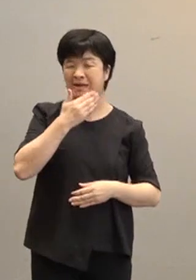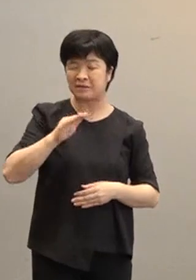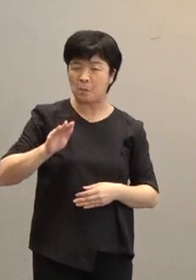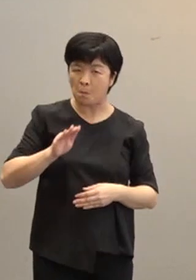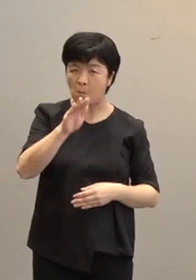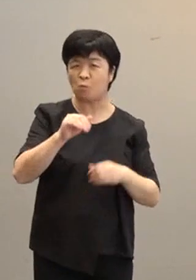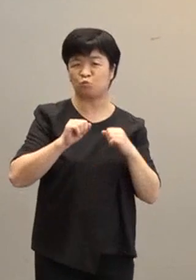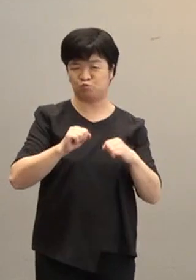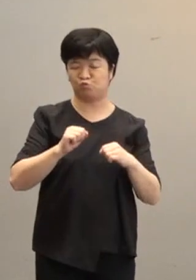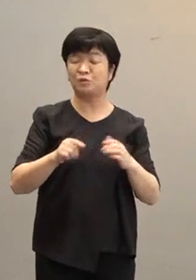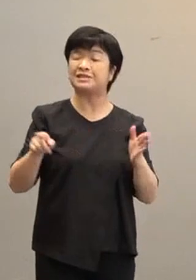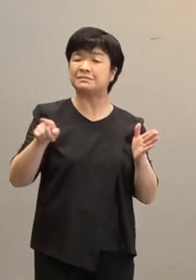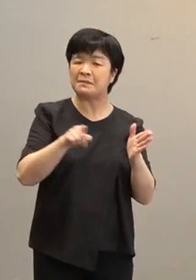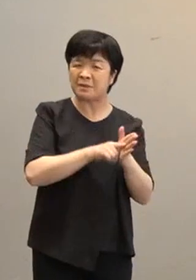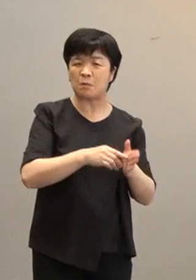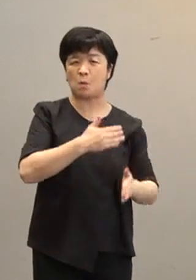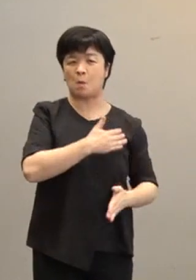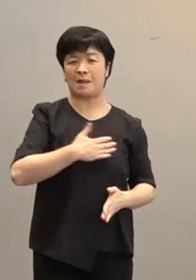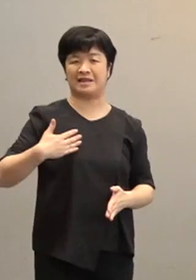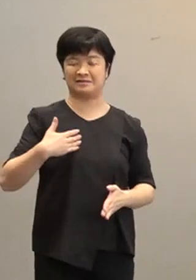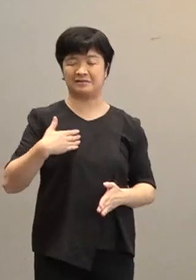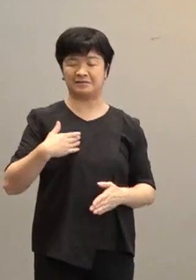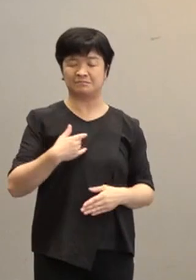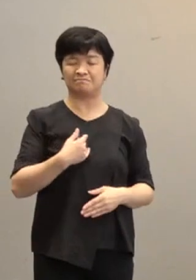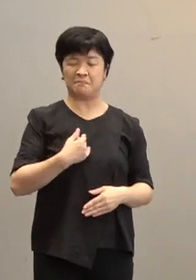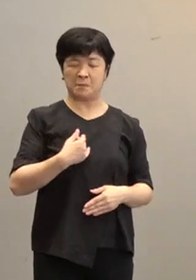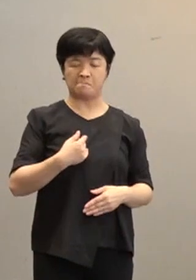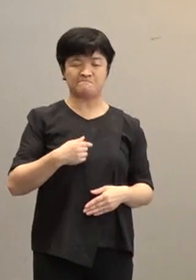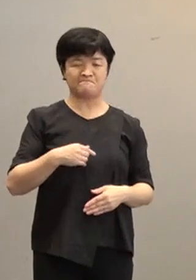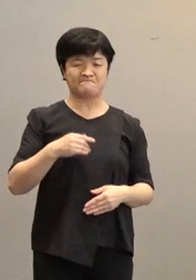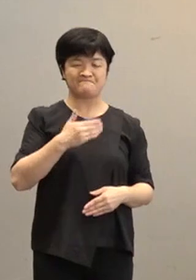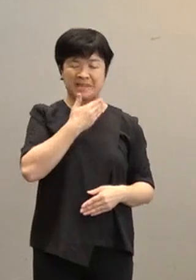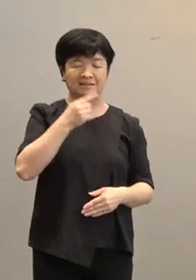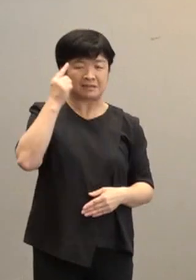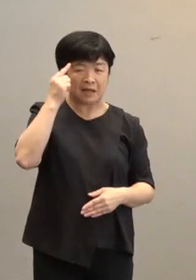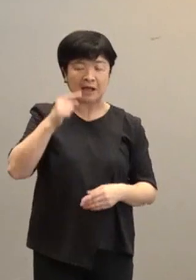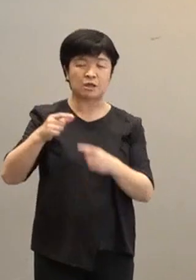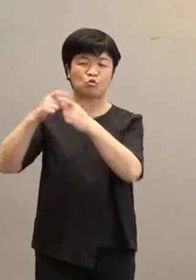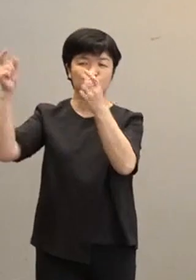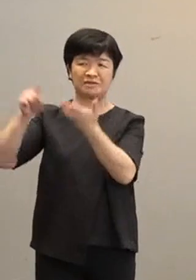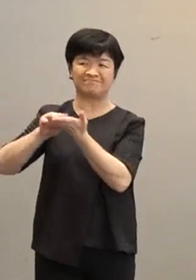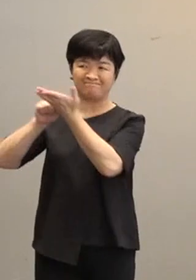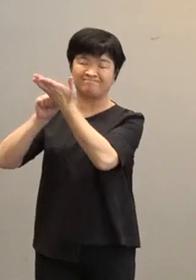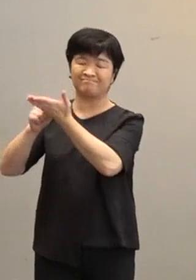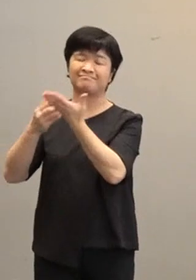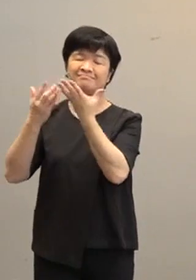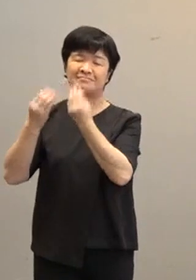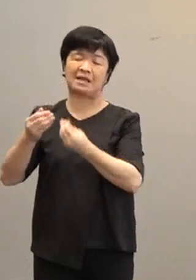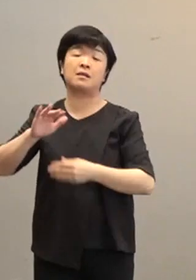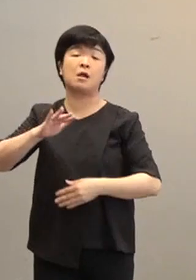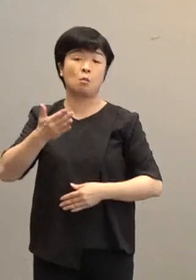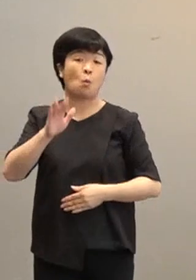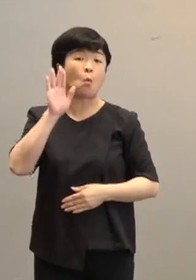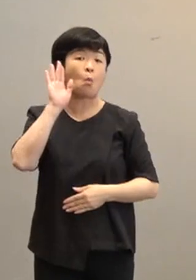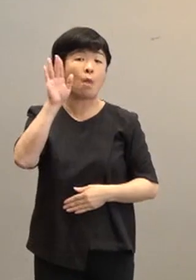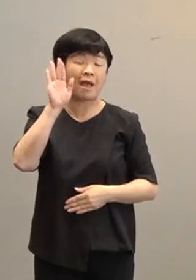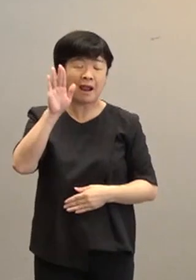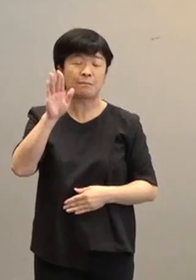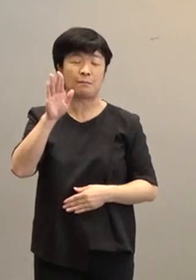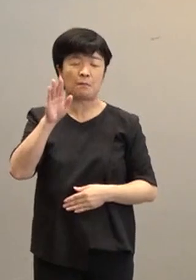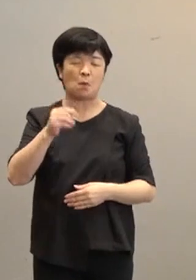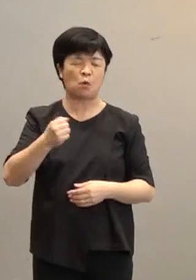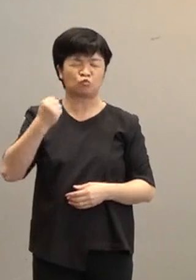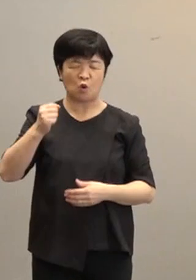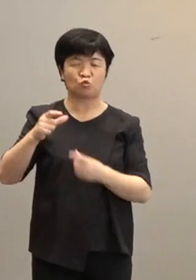までもまあ重点要望等で国に求め続けておりますけれども、まあ、さらに この機能強化を見据えてですね、強く国